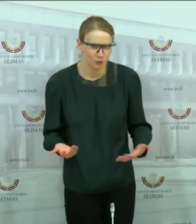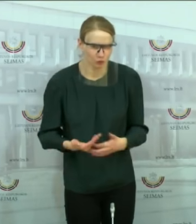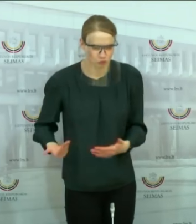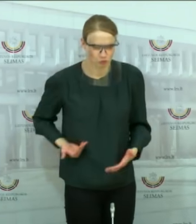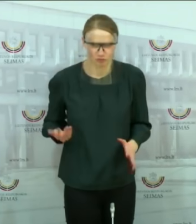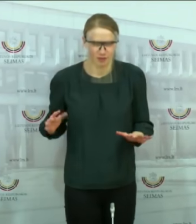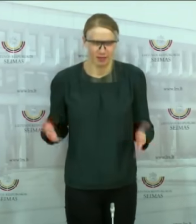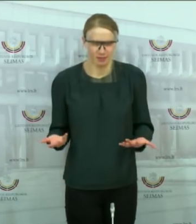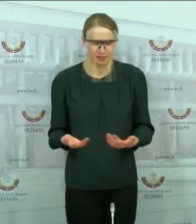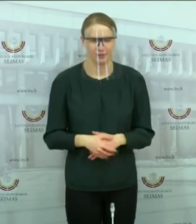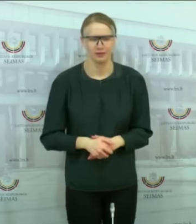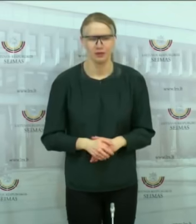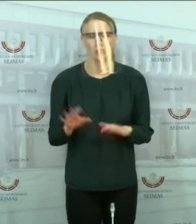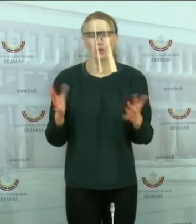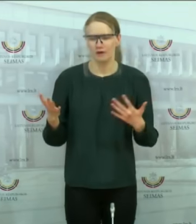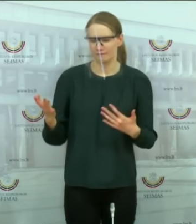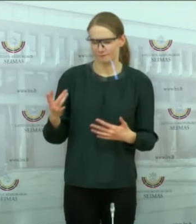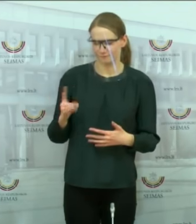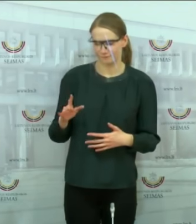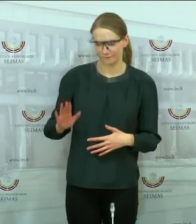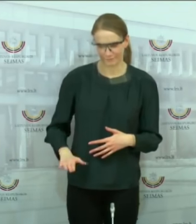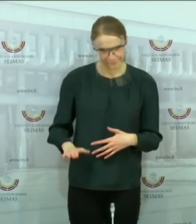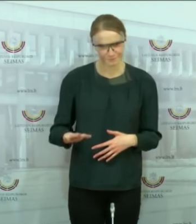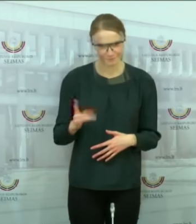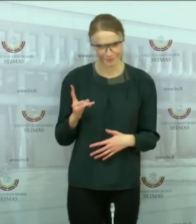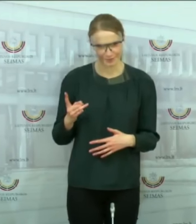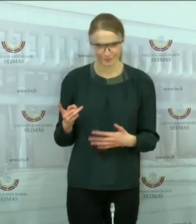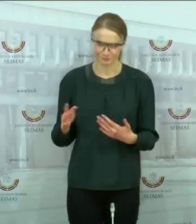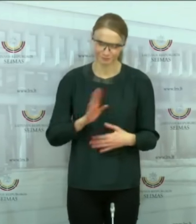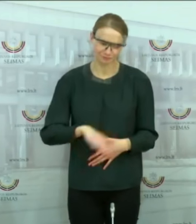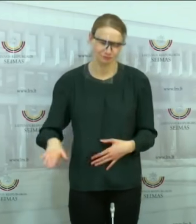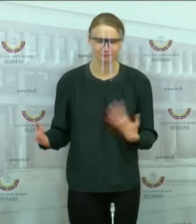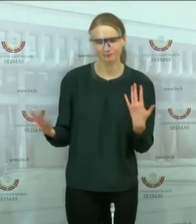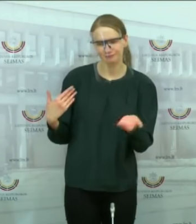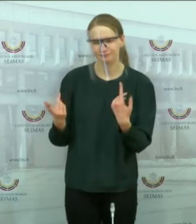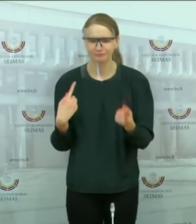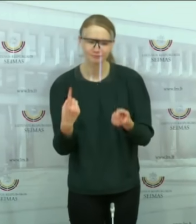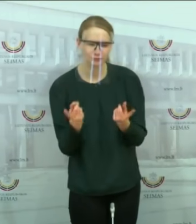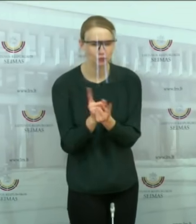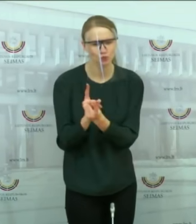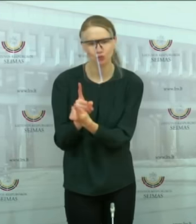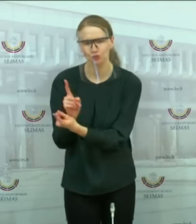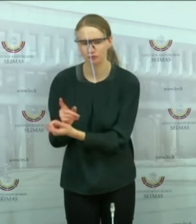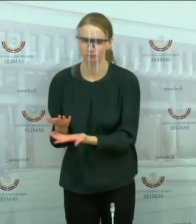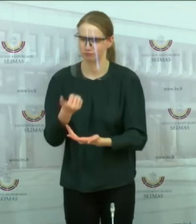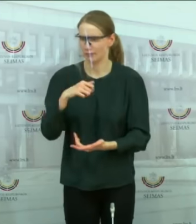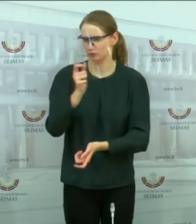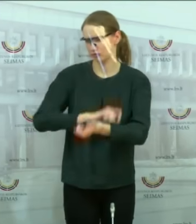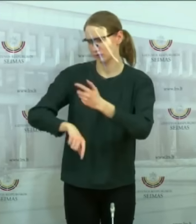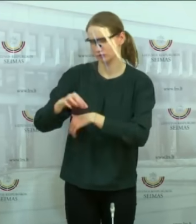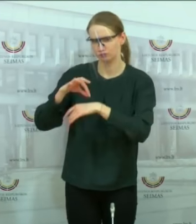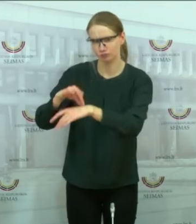na, jeigu vaikai pabendrauja tarpusavį, na, ne tik tai šitos šeimos,